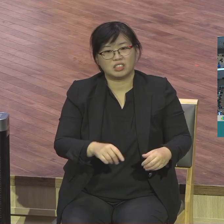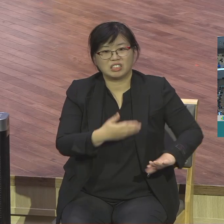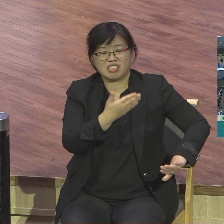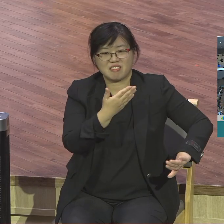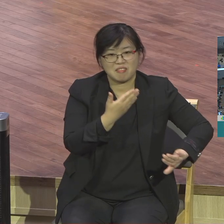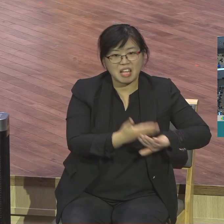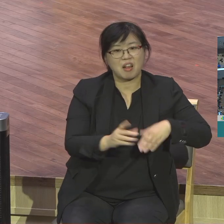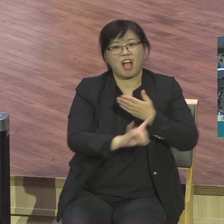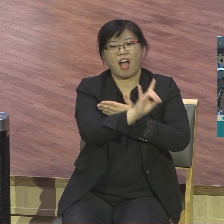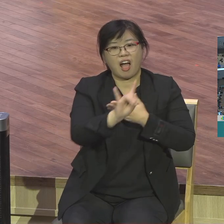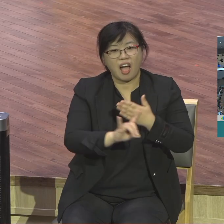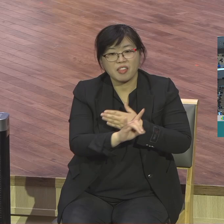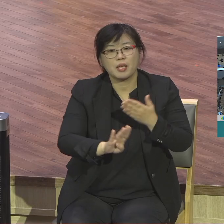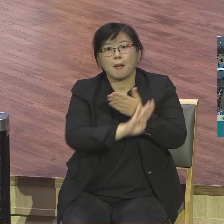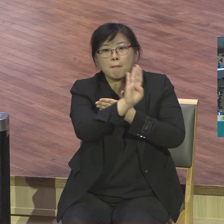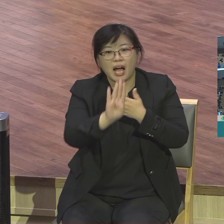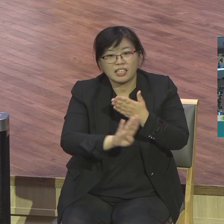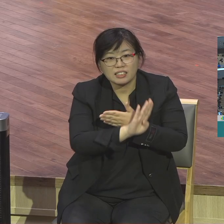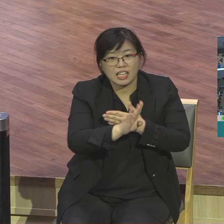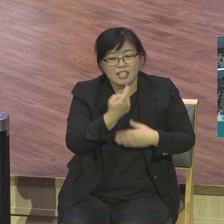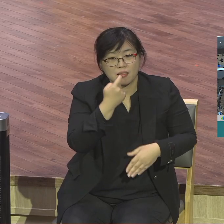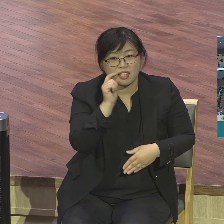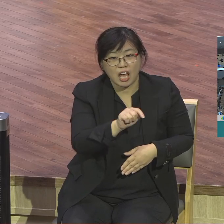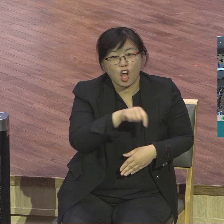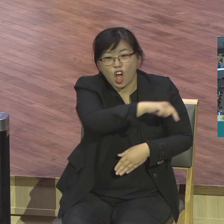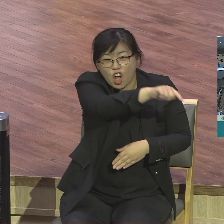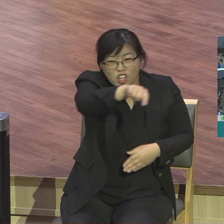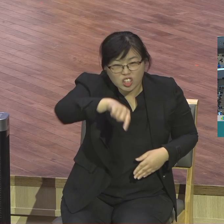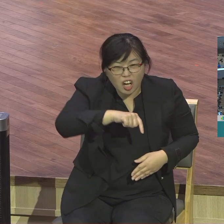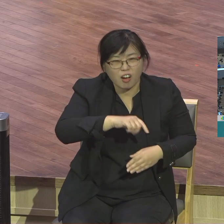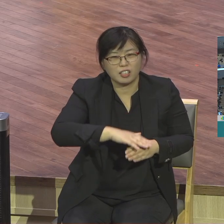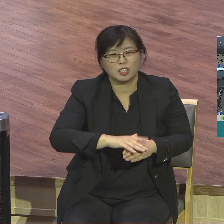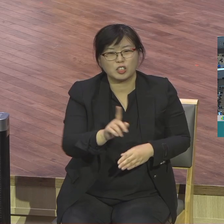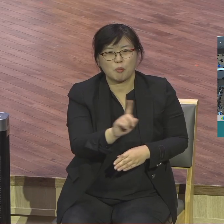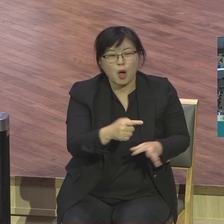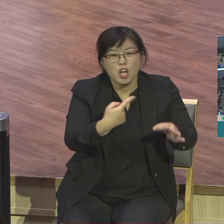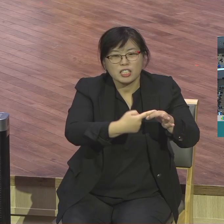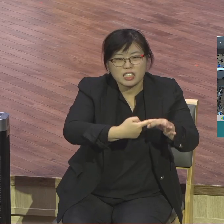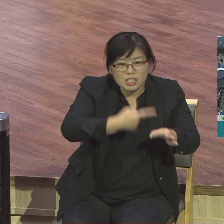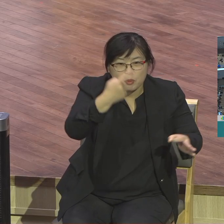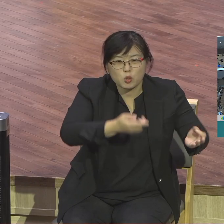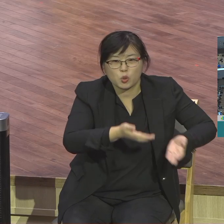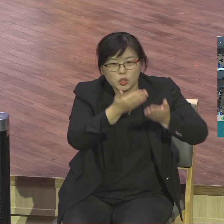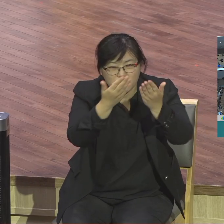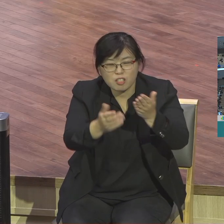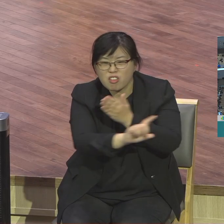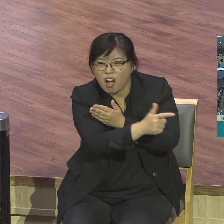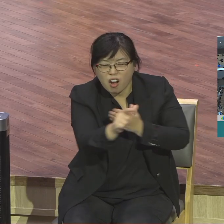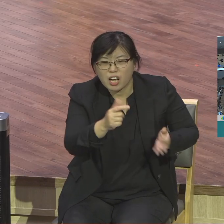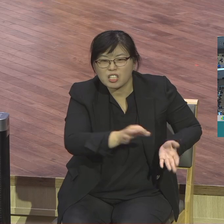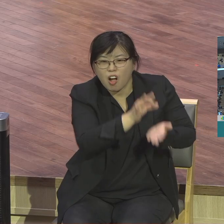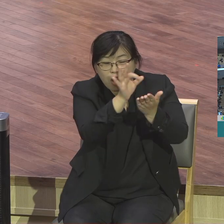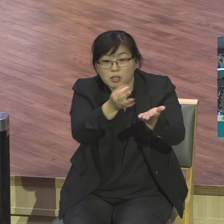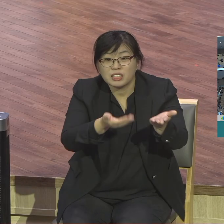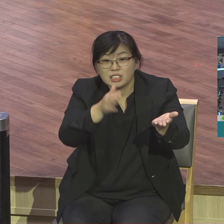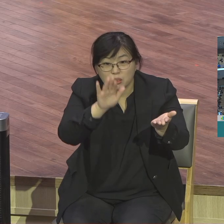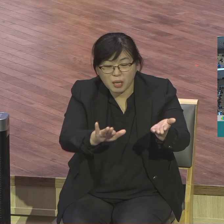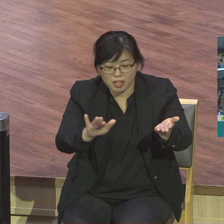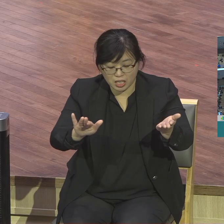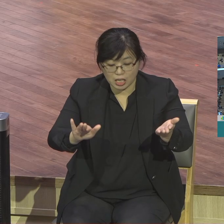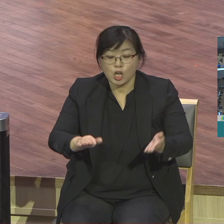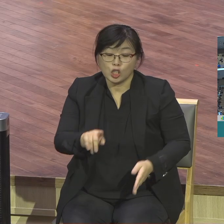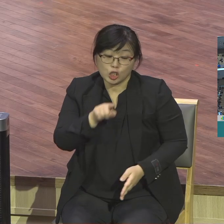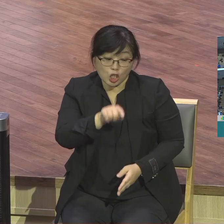박하와 회항과 근체의 십일조는 들이되 율법의 더 중앙바 정의와 극률과 믿음